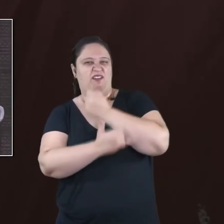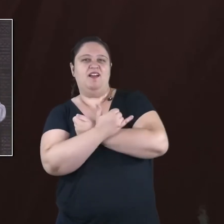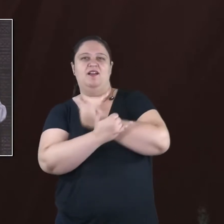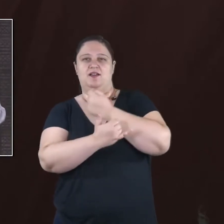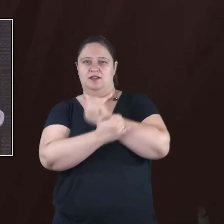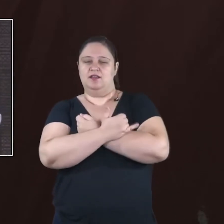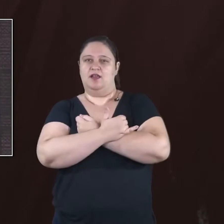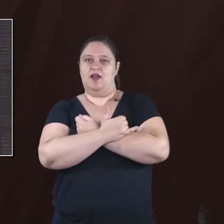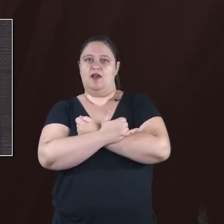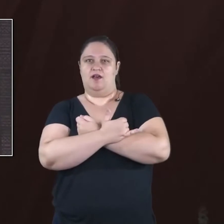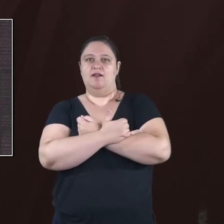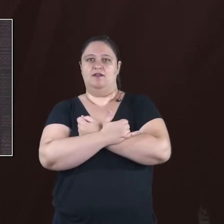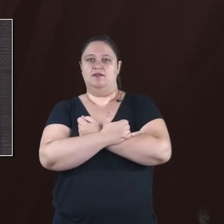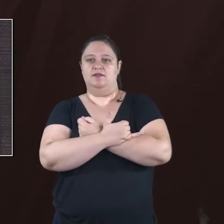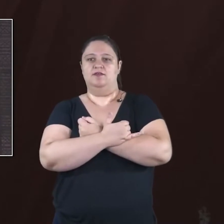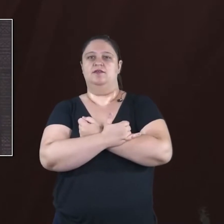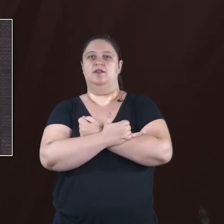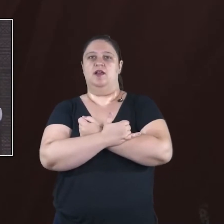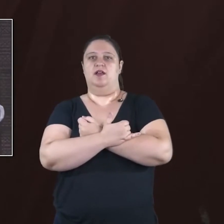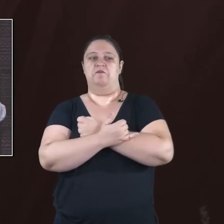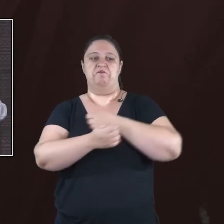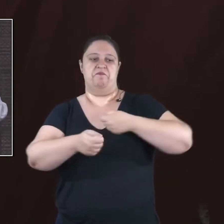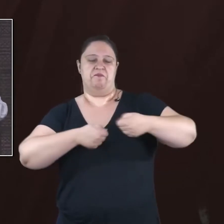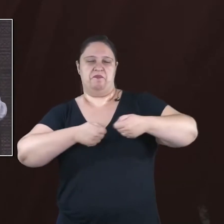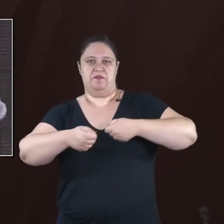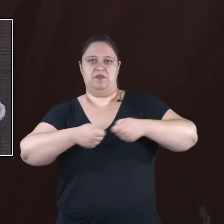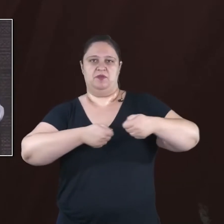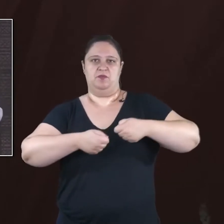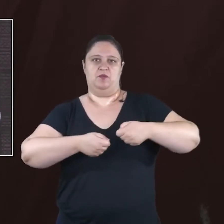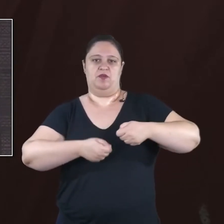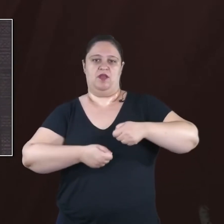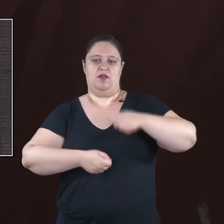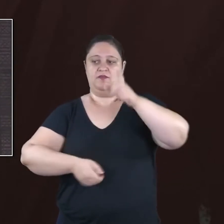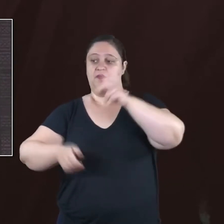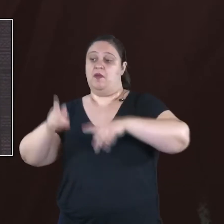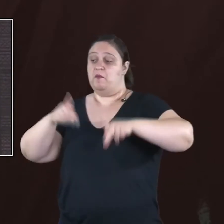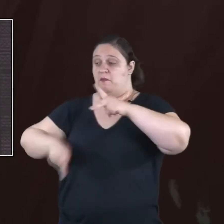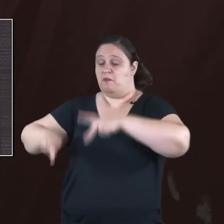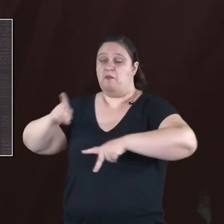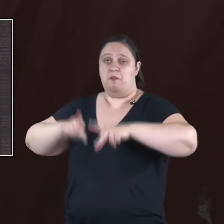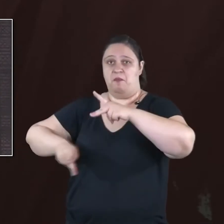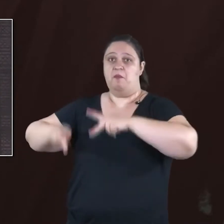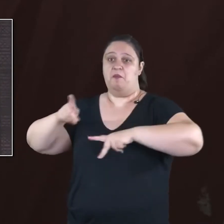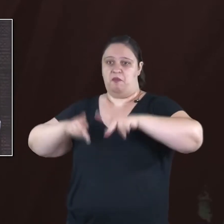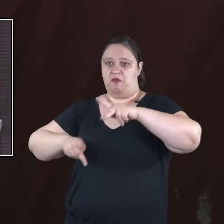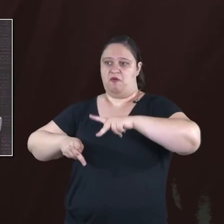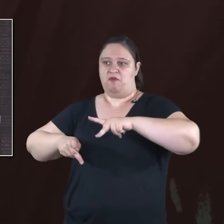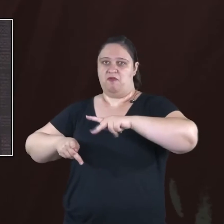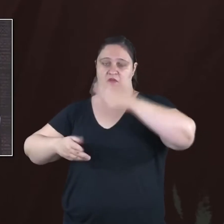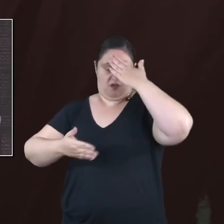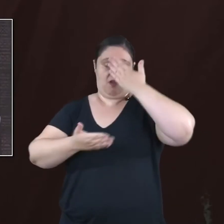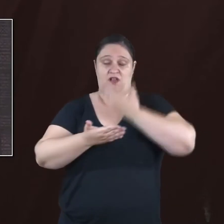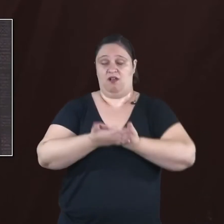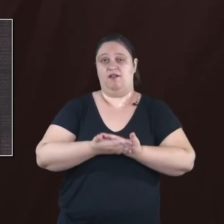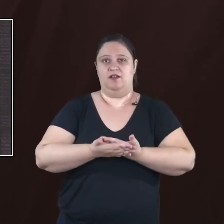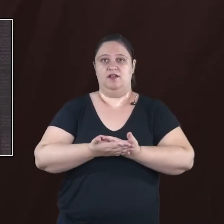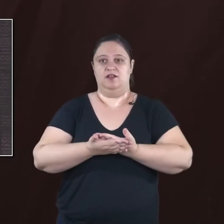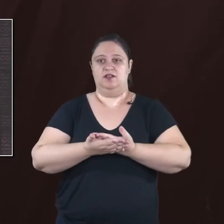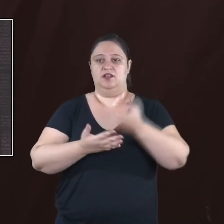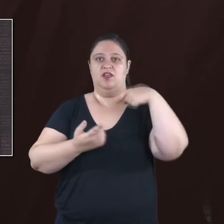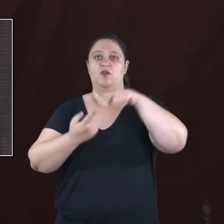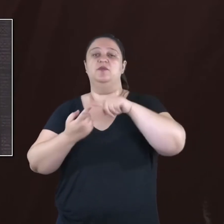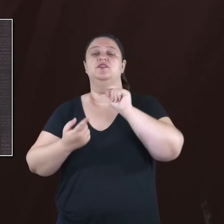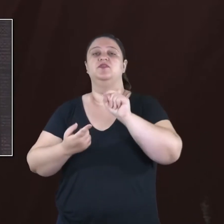e de manipulação para convencer seu público sobre as suas crenças, com o objetivo